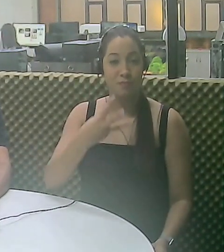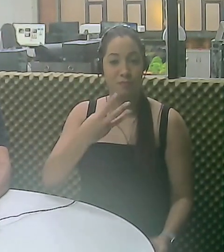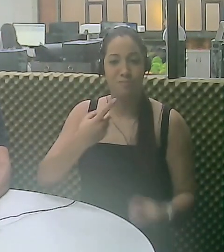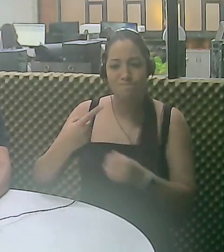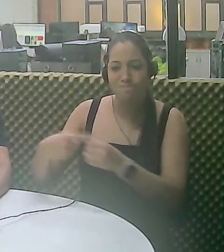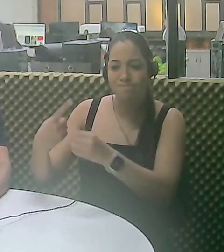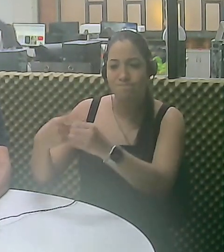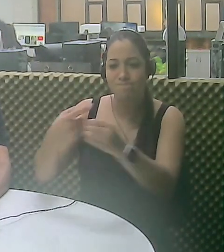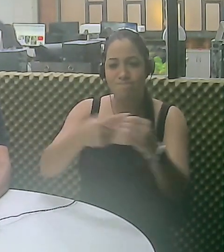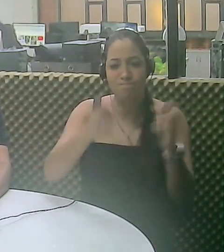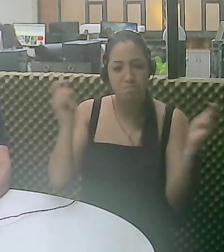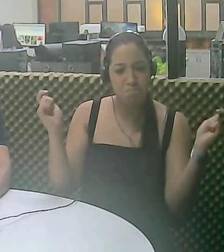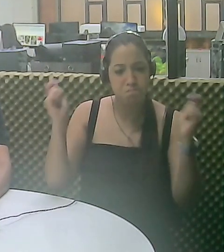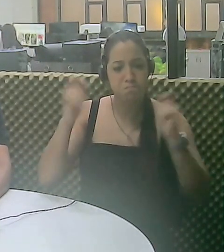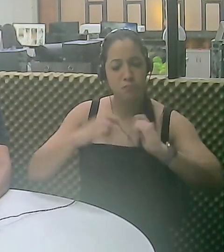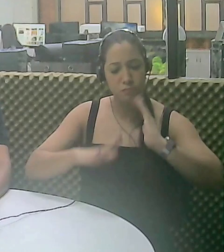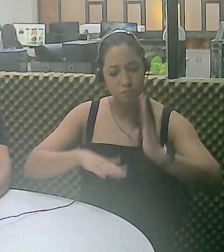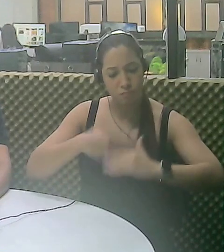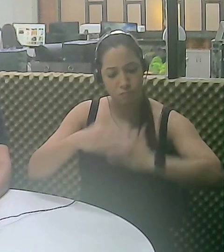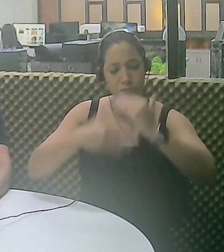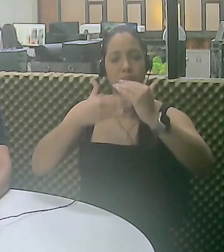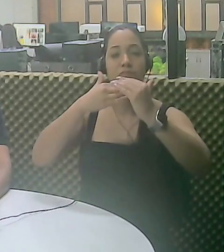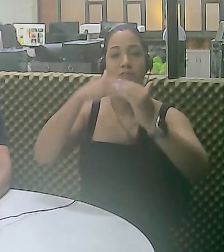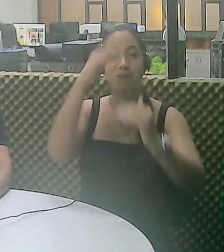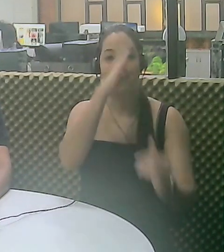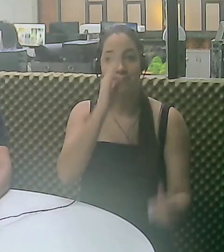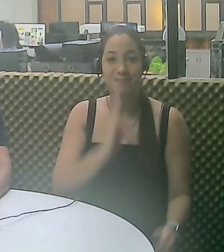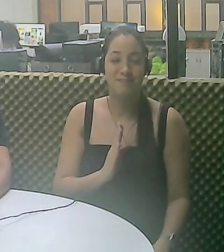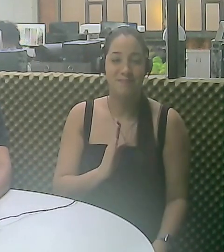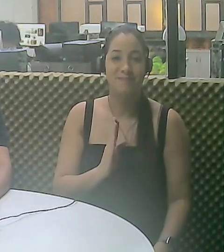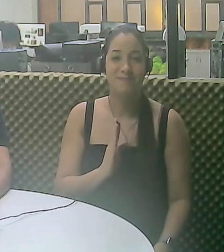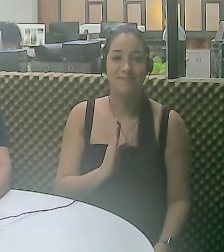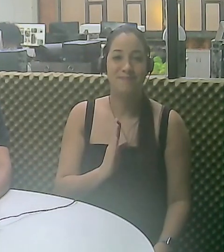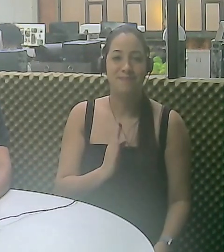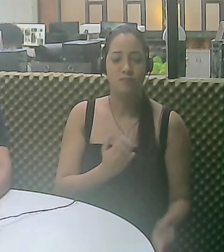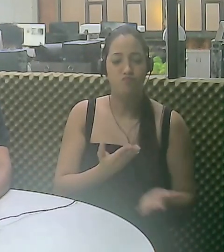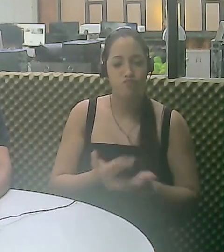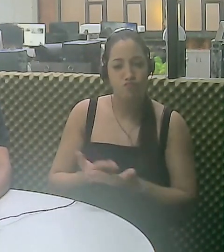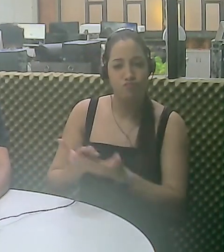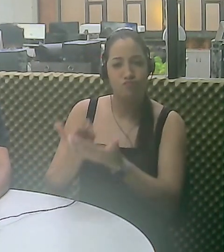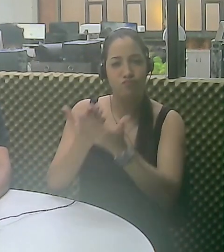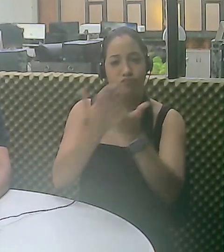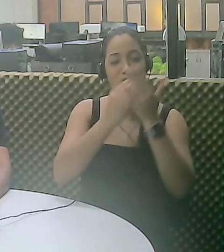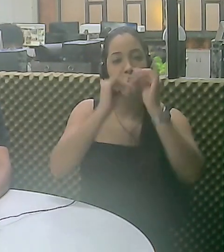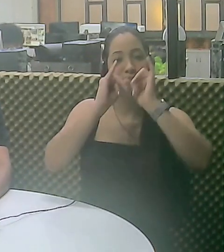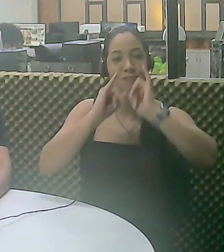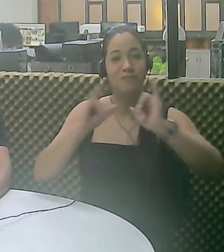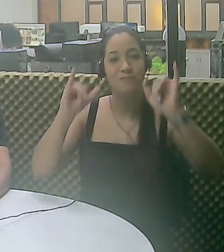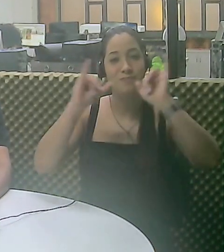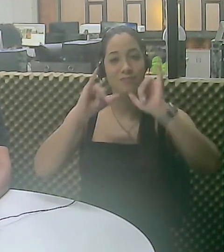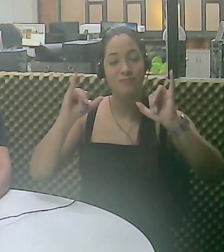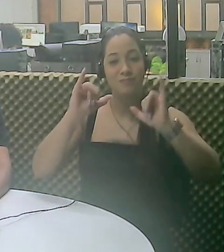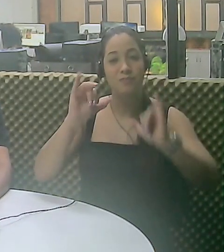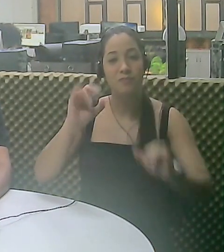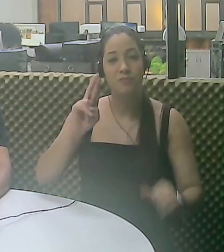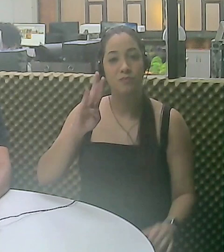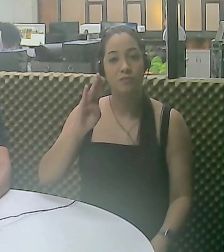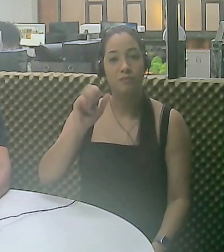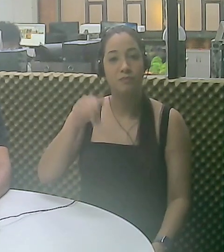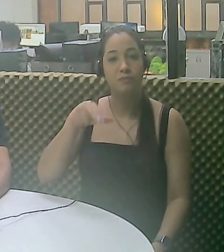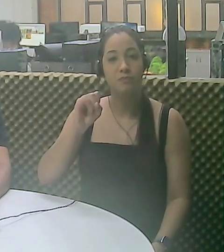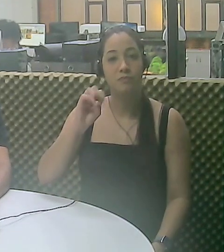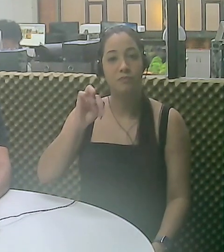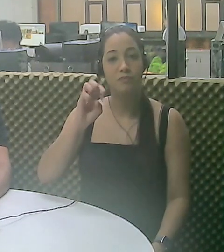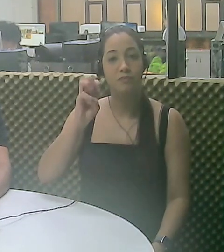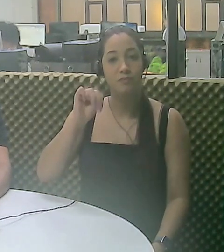cidades com maior potencial de desenvolvimento no Brasil. Conforme o estudo feito e divulgado pela Urban Systems, nesta